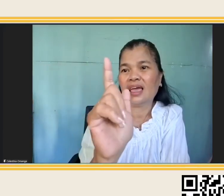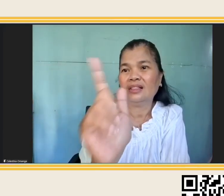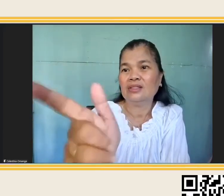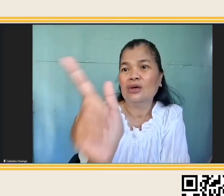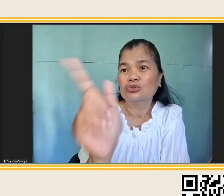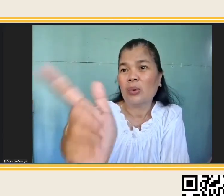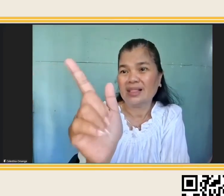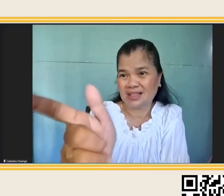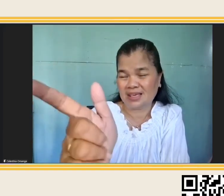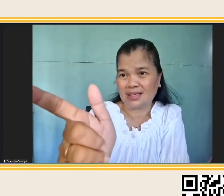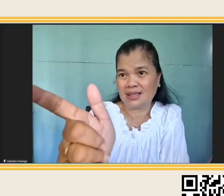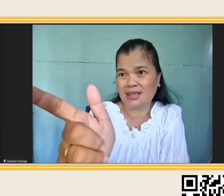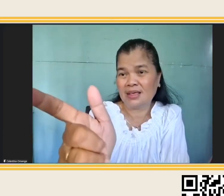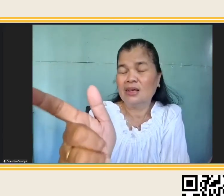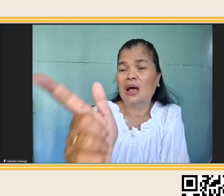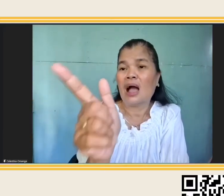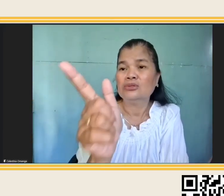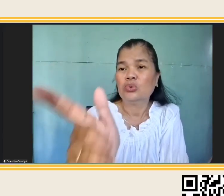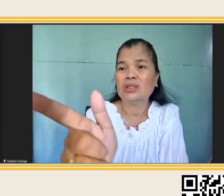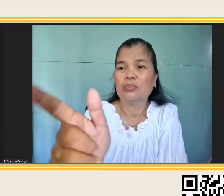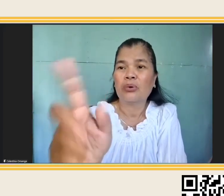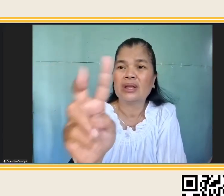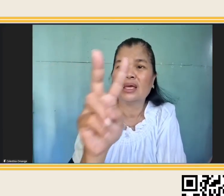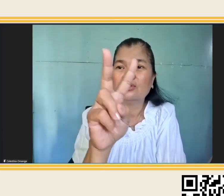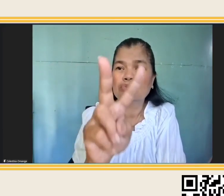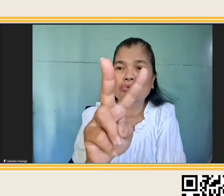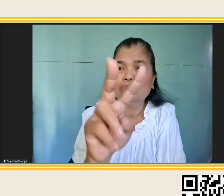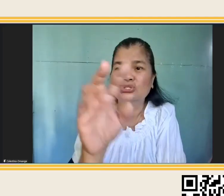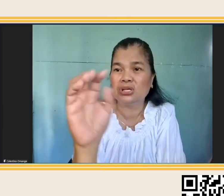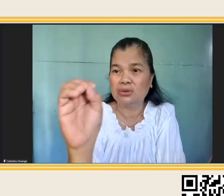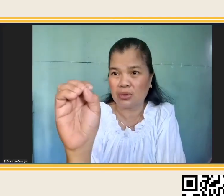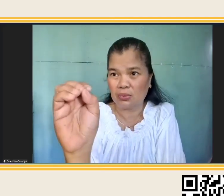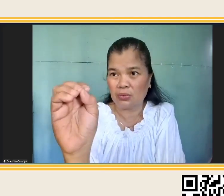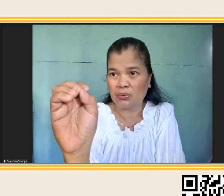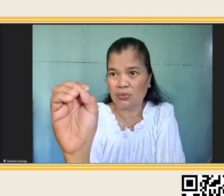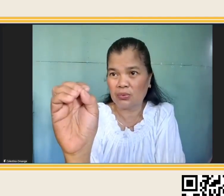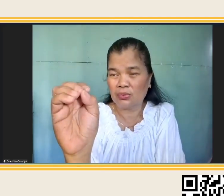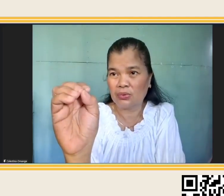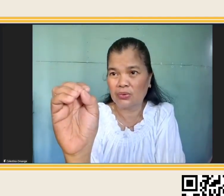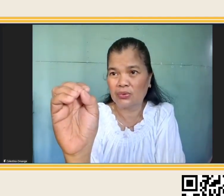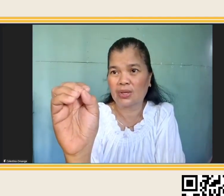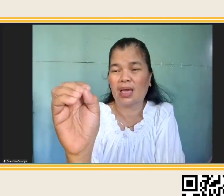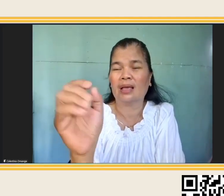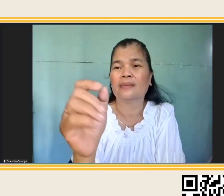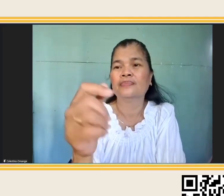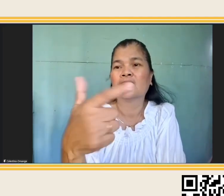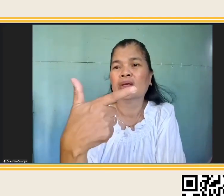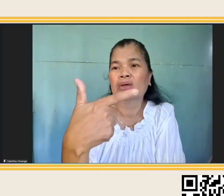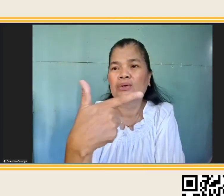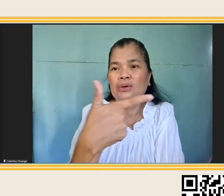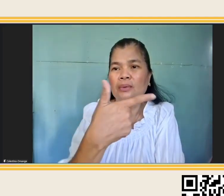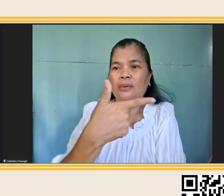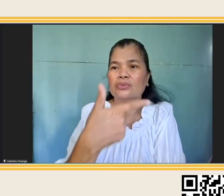19, and 20. Ang 20 pwedeng 20. Okay.